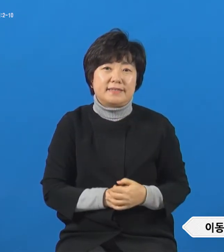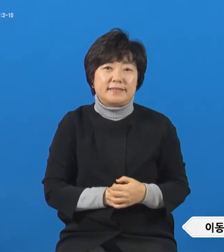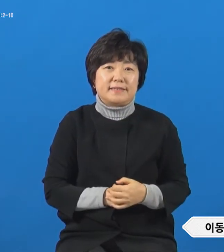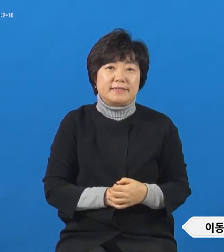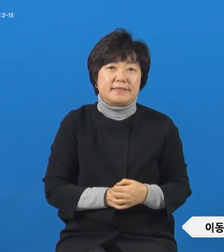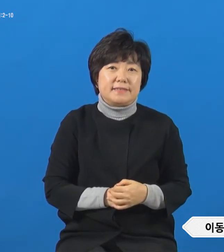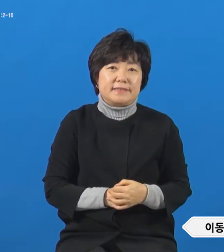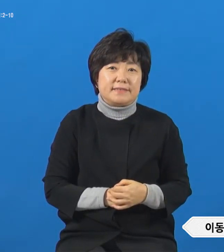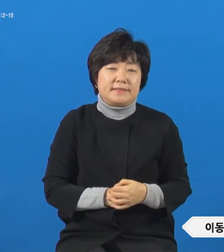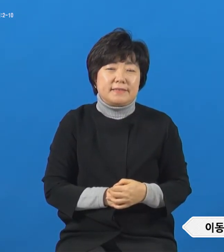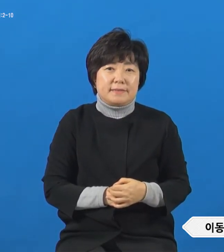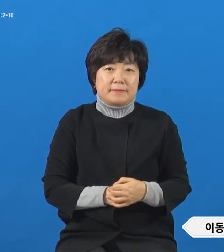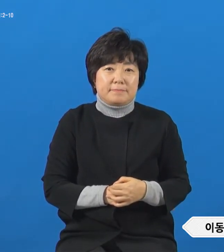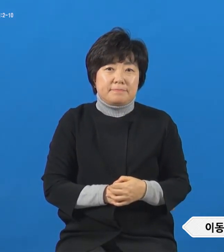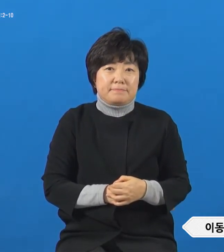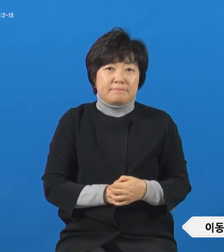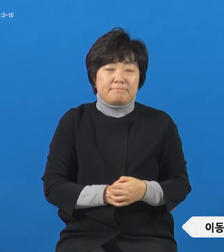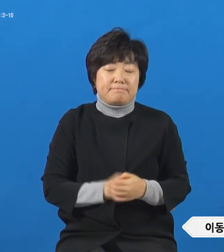거예요.